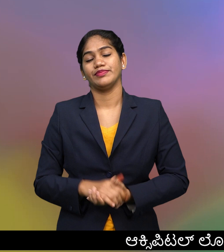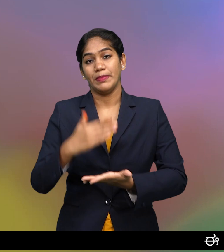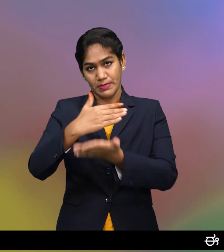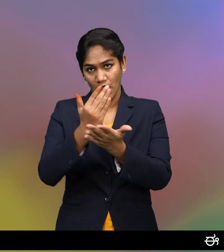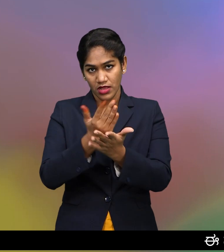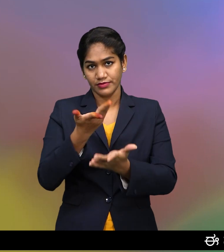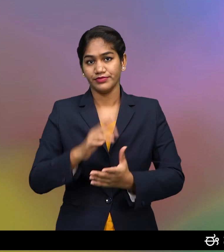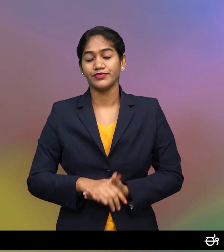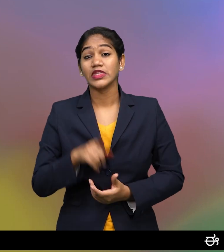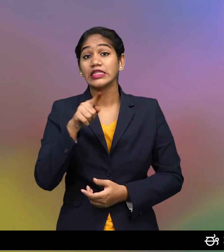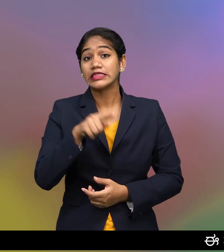ಈ ಹಾಲೆಗಳನ್ನು